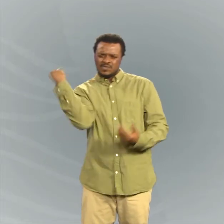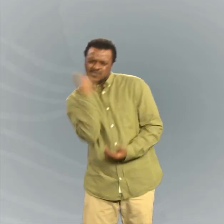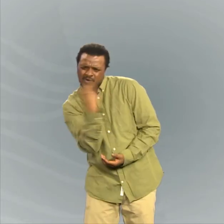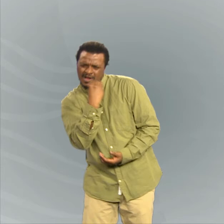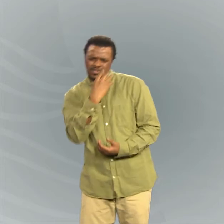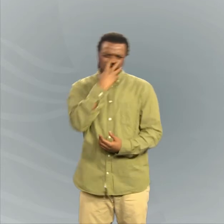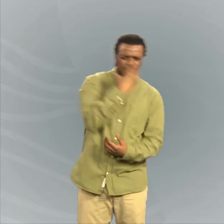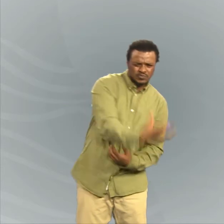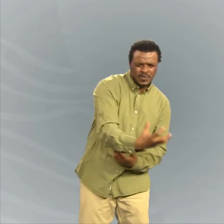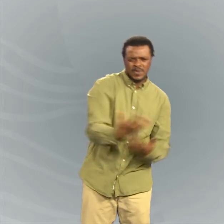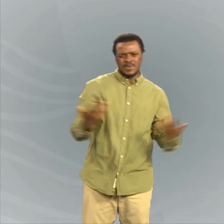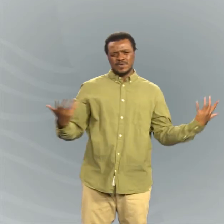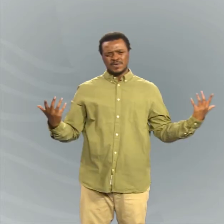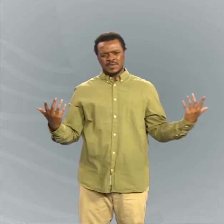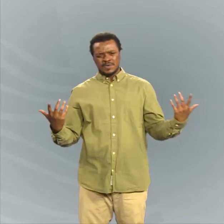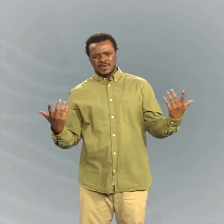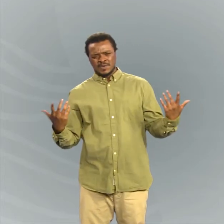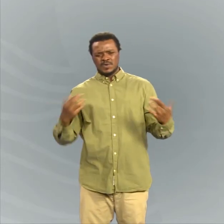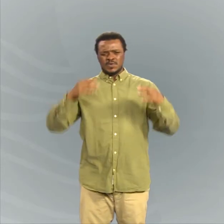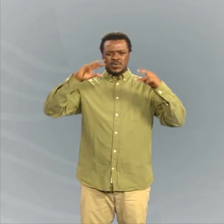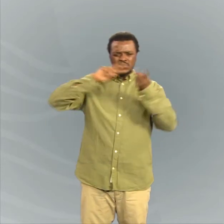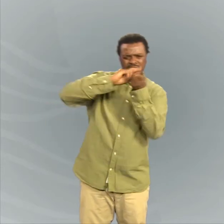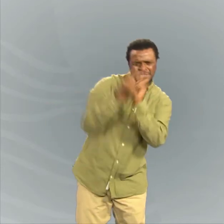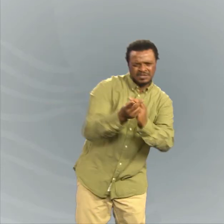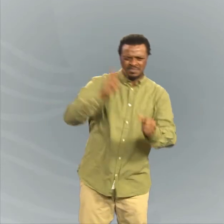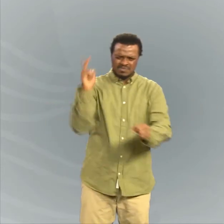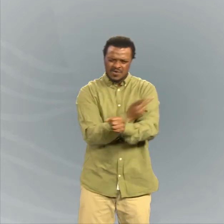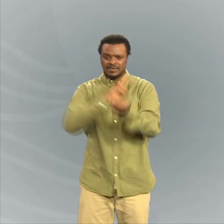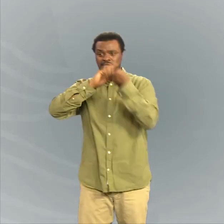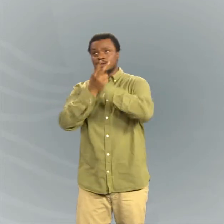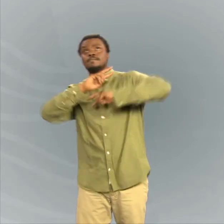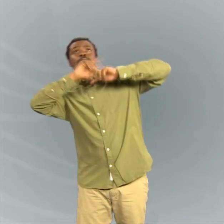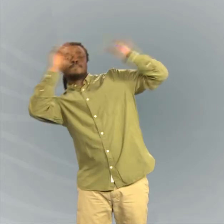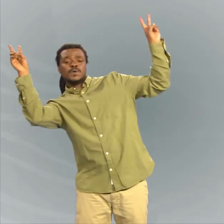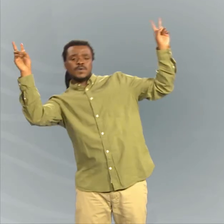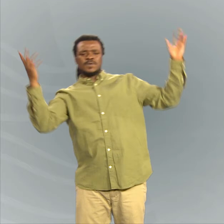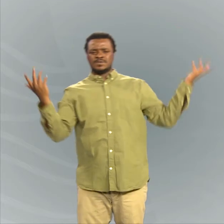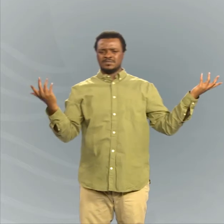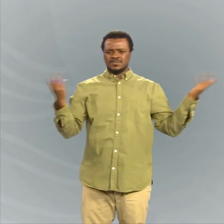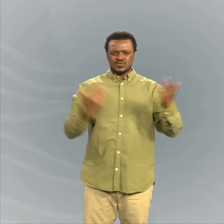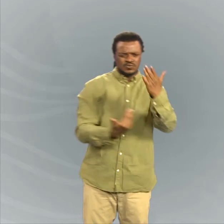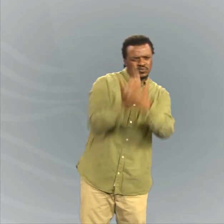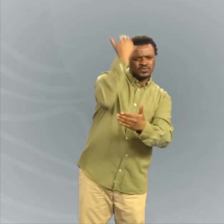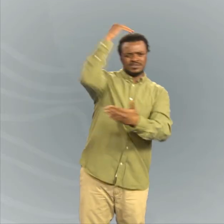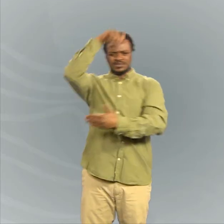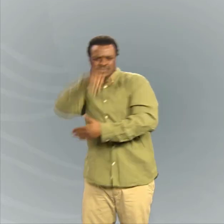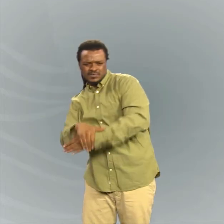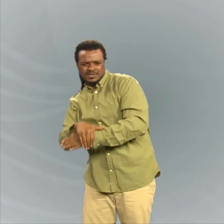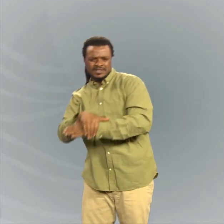Il fera froid, il fera chaud. Il y aura la mauvaise saison, il y aura la belle saison. Il fera jour, il